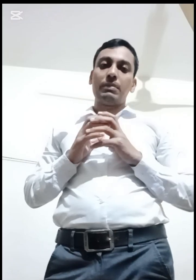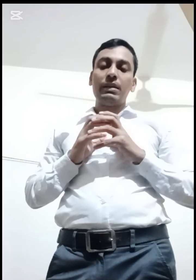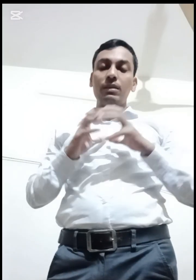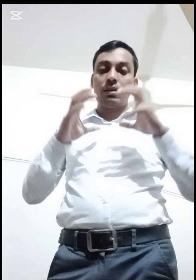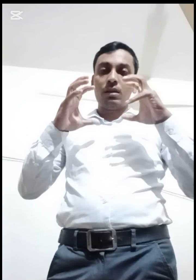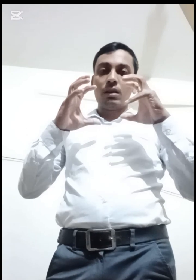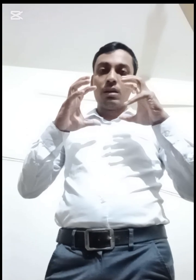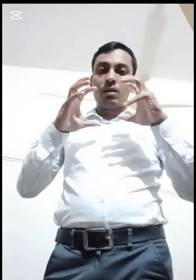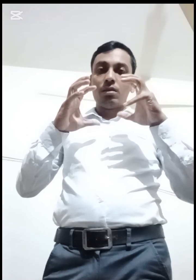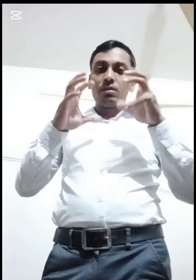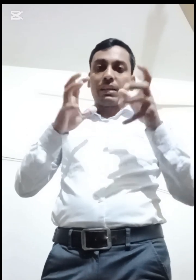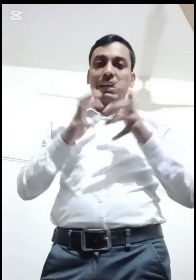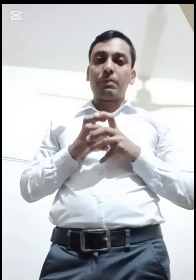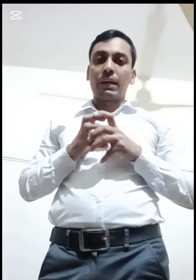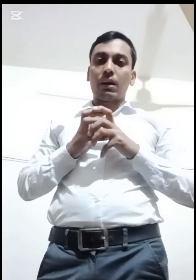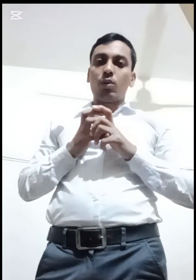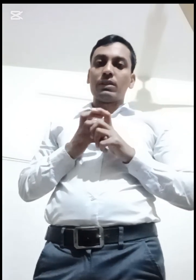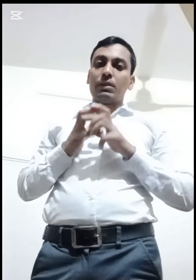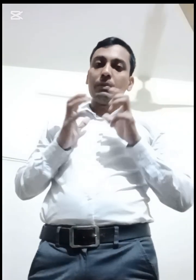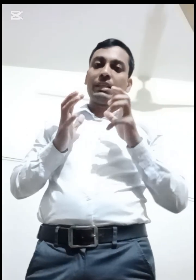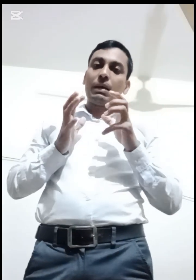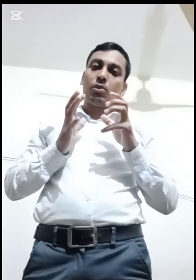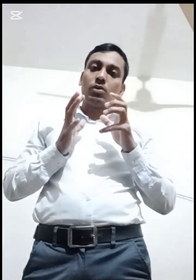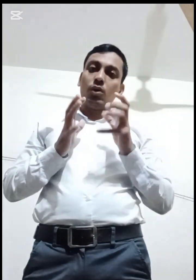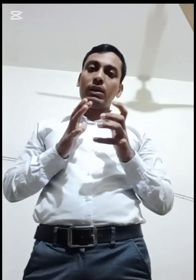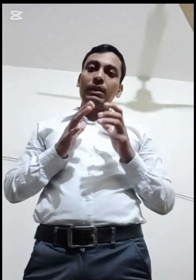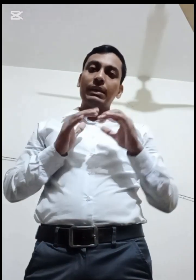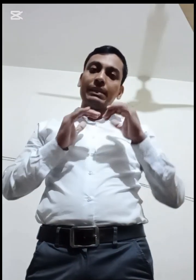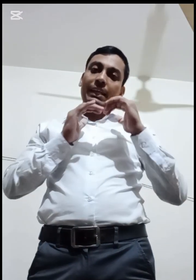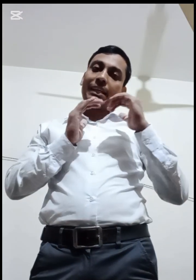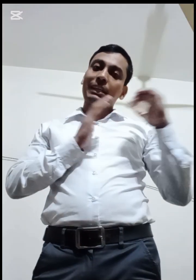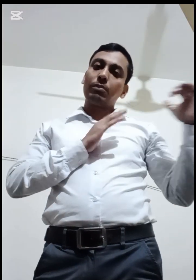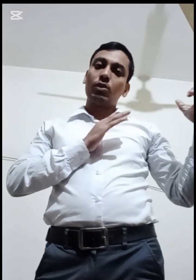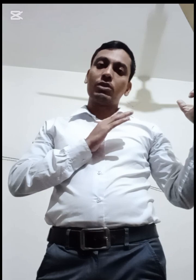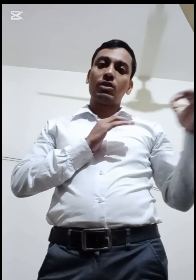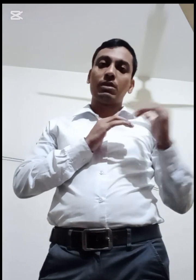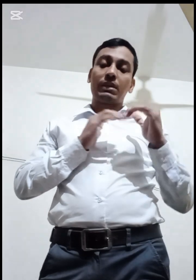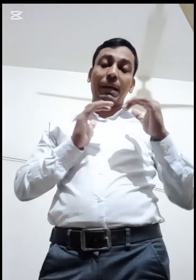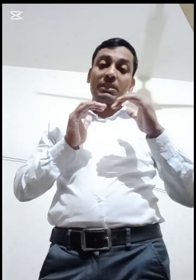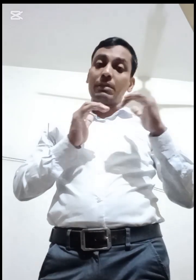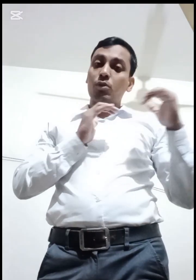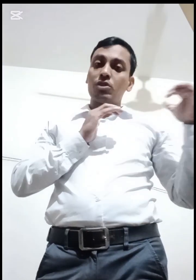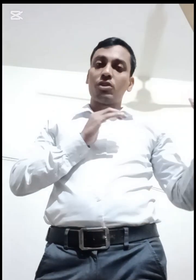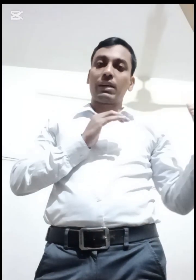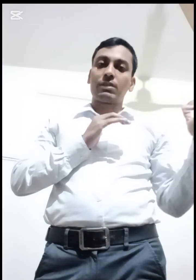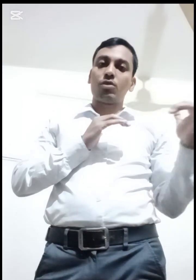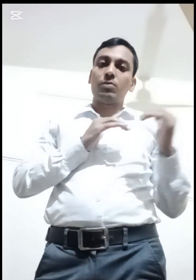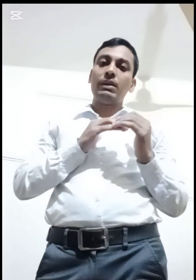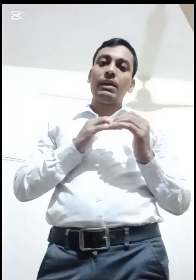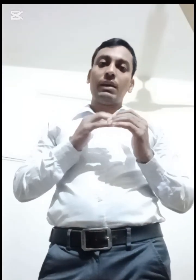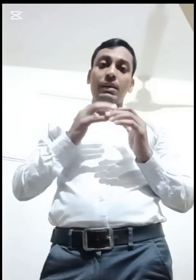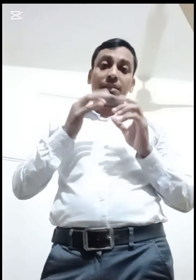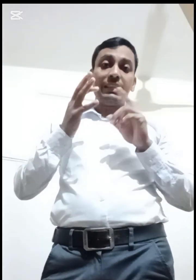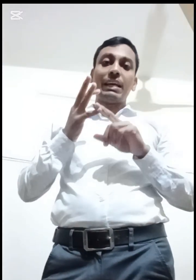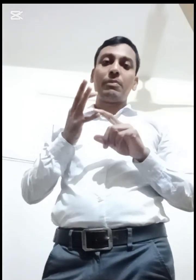আপনার সার্কিট ব্রেকারগুলো আছে। বি টাইপ হলে সে ইন্ডাকটিভ লোডের জন্য, ক্যাপাসিটিভ লোডের জন্য কাজ করবে। সি টাইপ